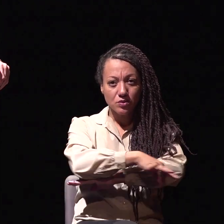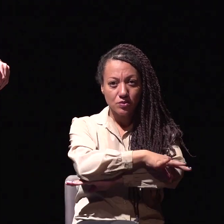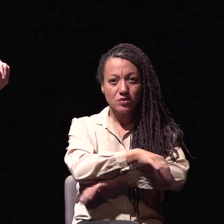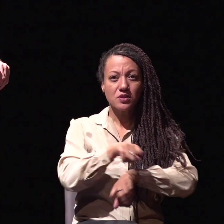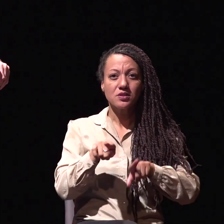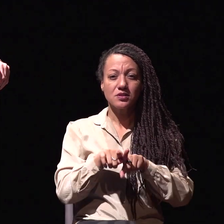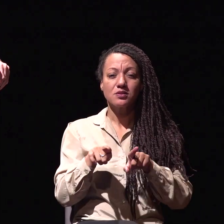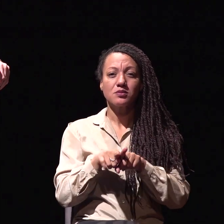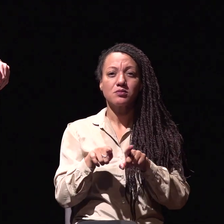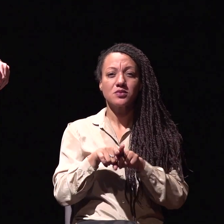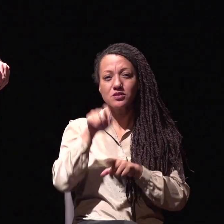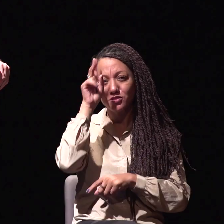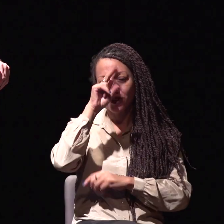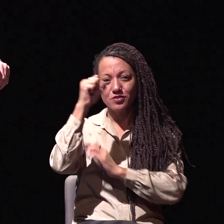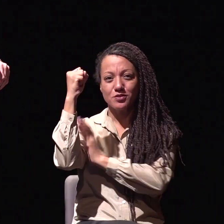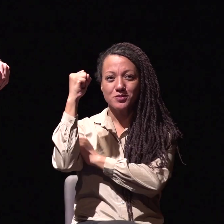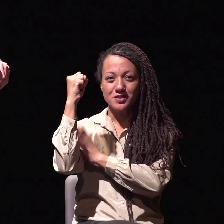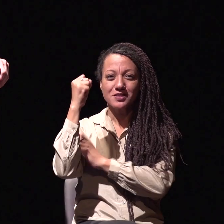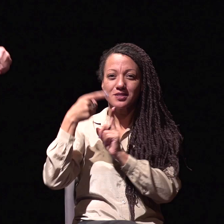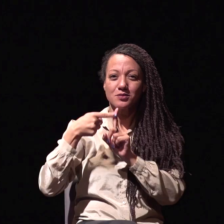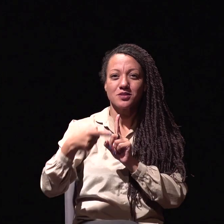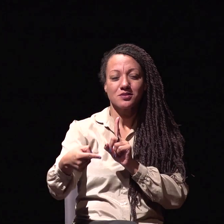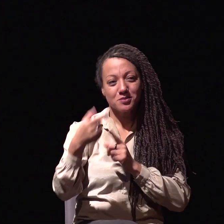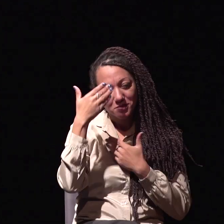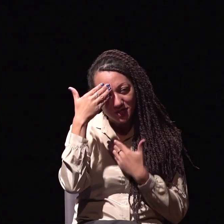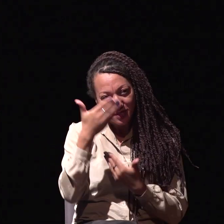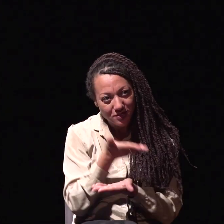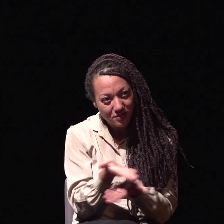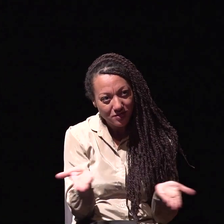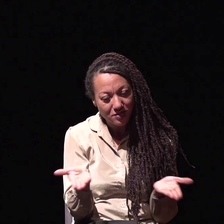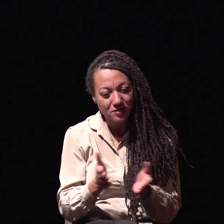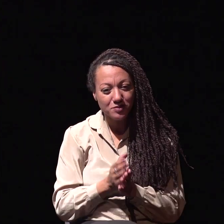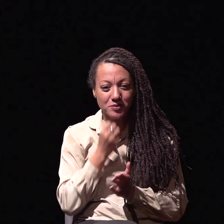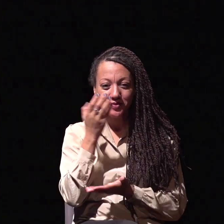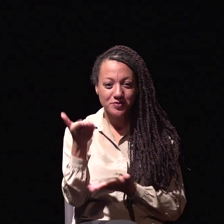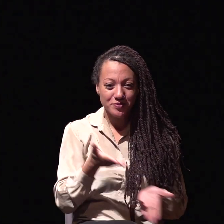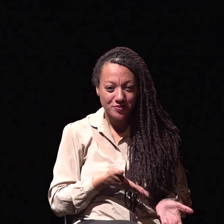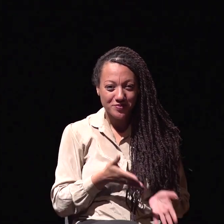que vem. Muito obrigado. Bem-vindo a todos.